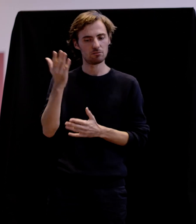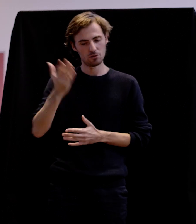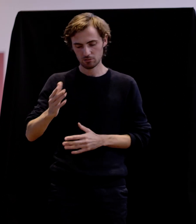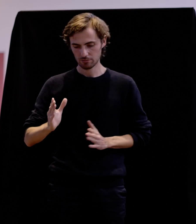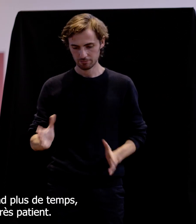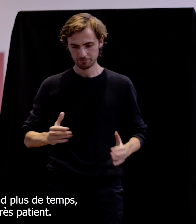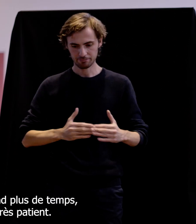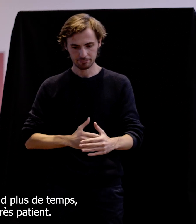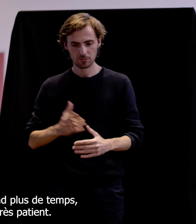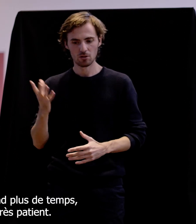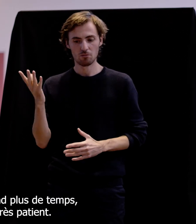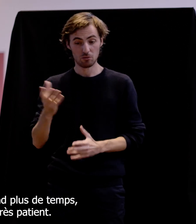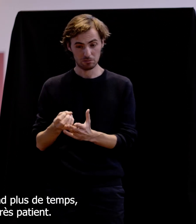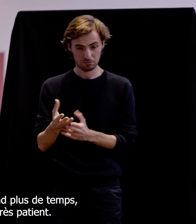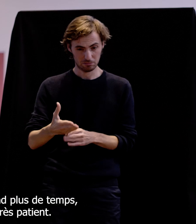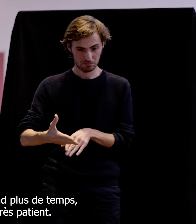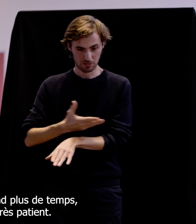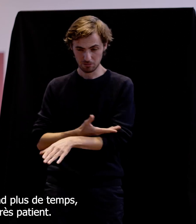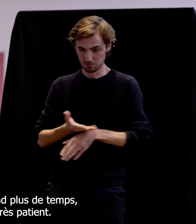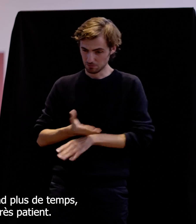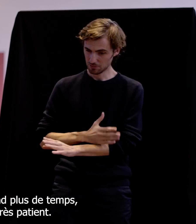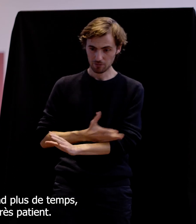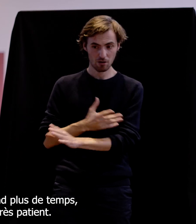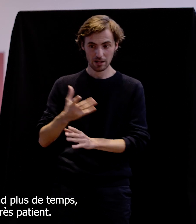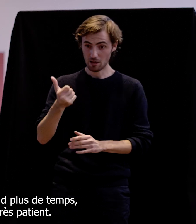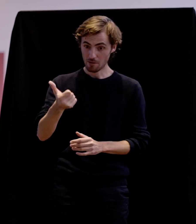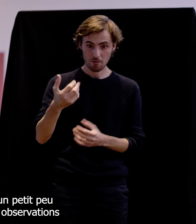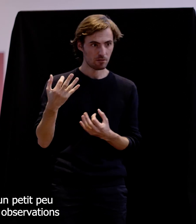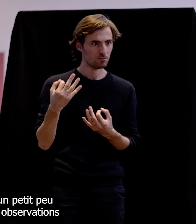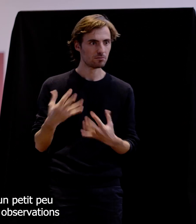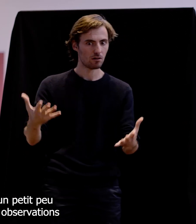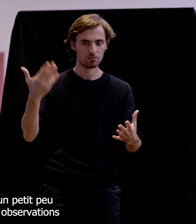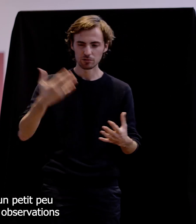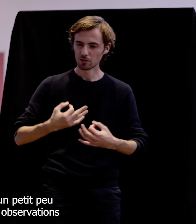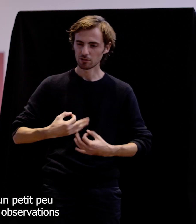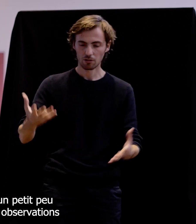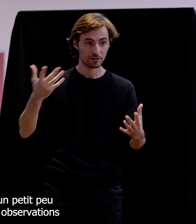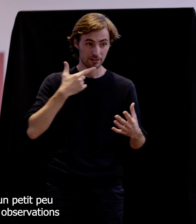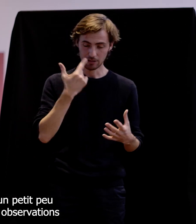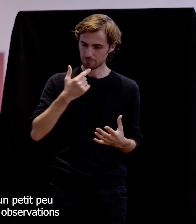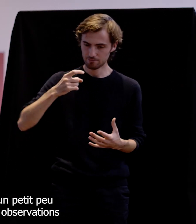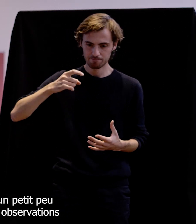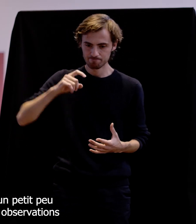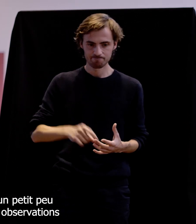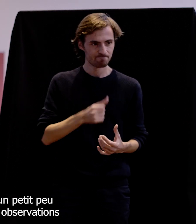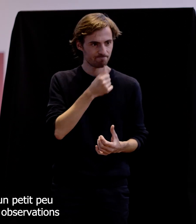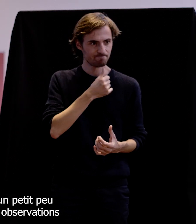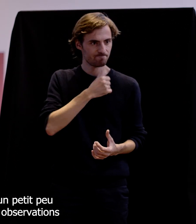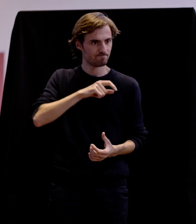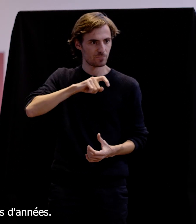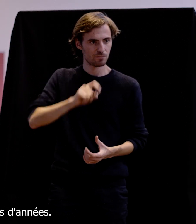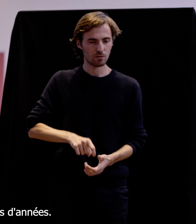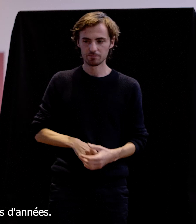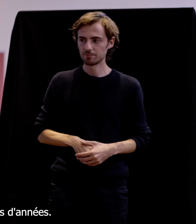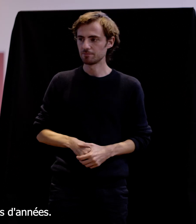prévisibilité et que tout leur prend plus de temps, qu'il faut être très patient. Donc ça, c'est un petit peu les bases de ces